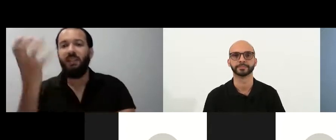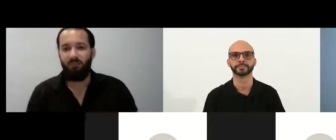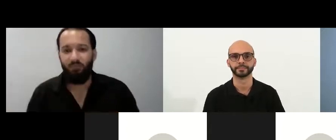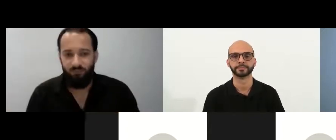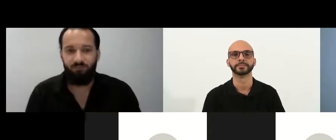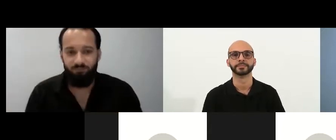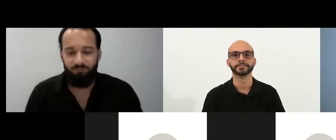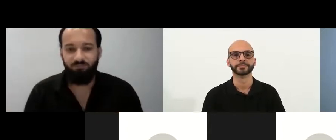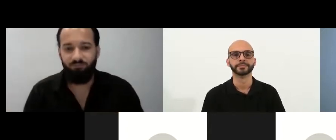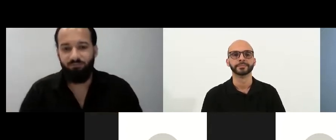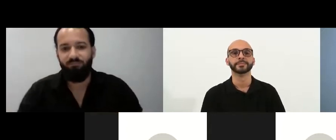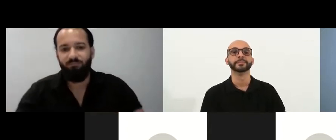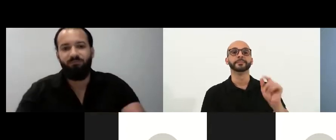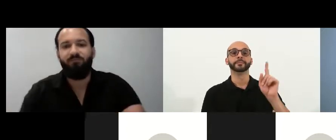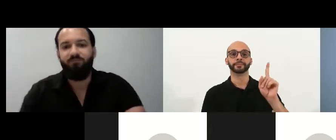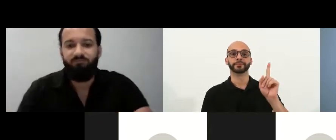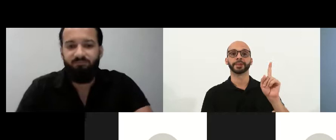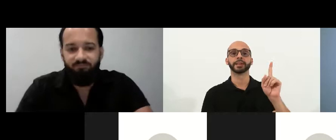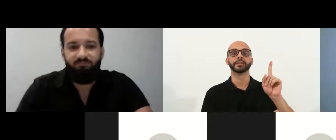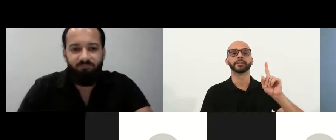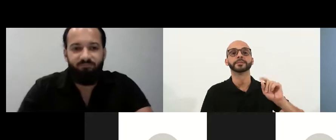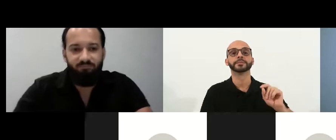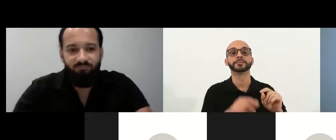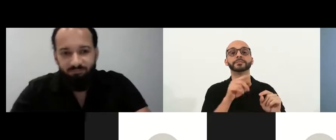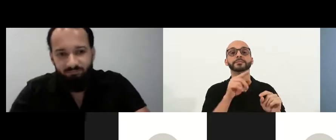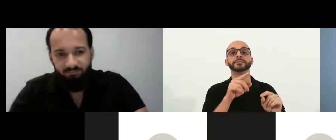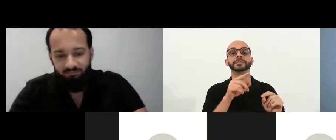para poder ensinar qual é o momento. Então, isso é necessário.